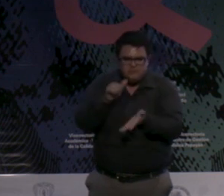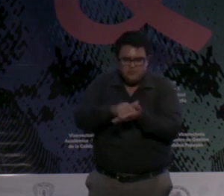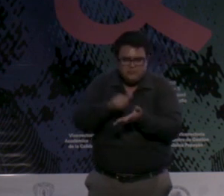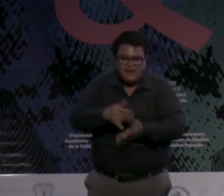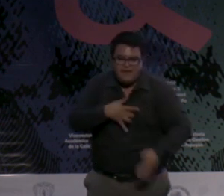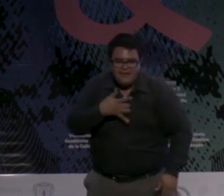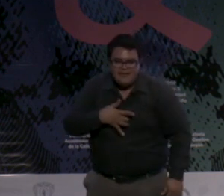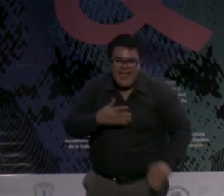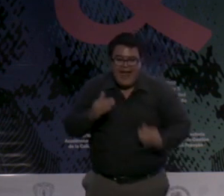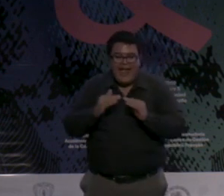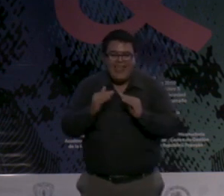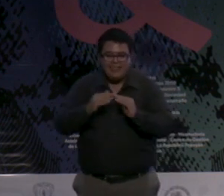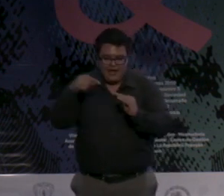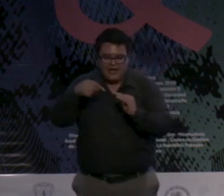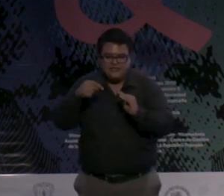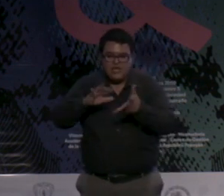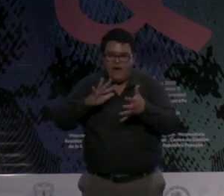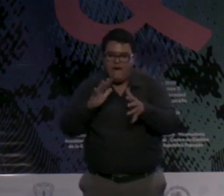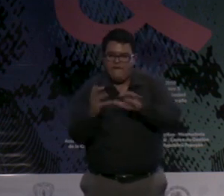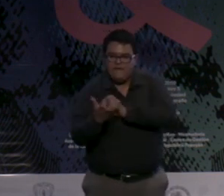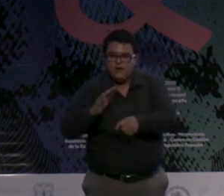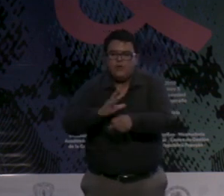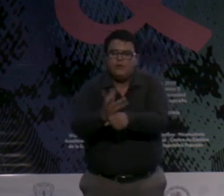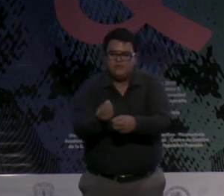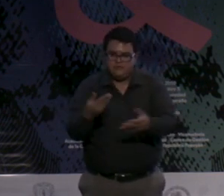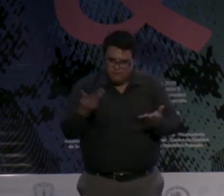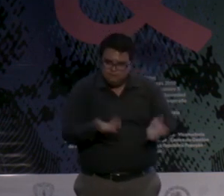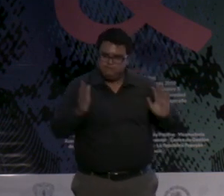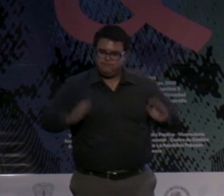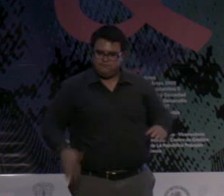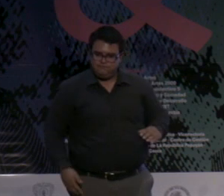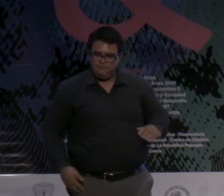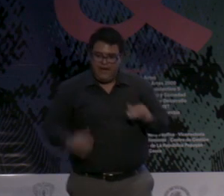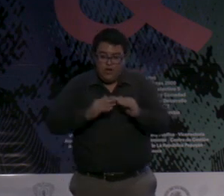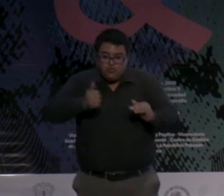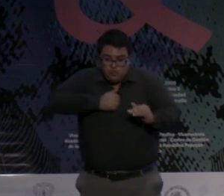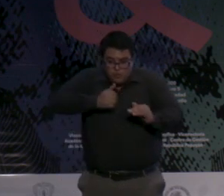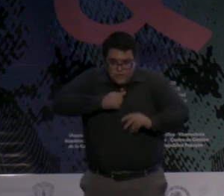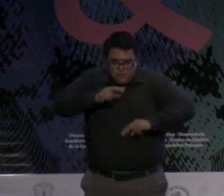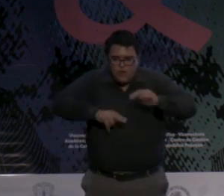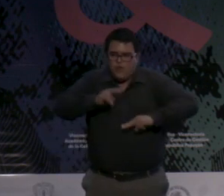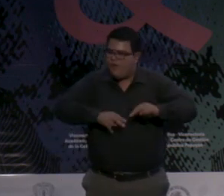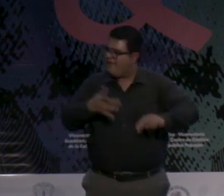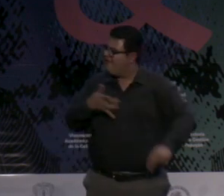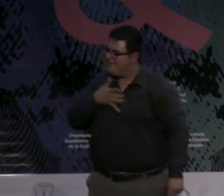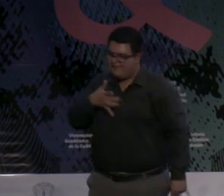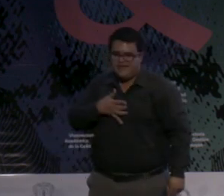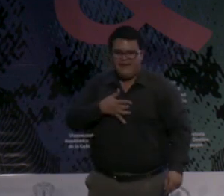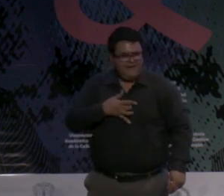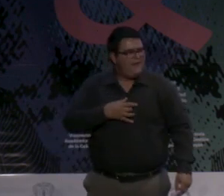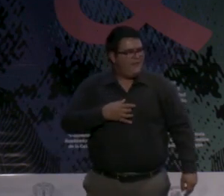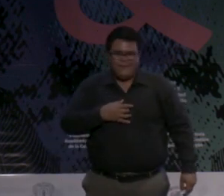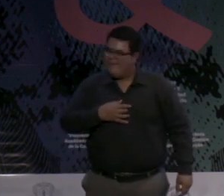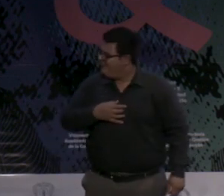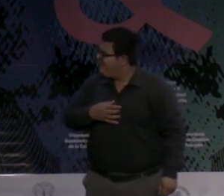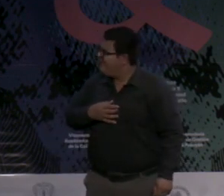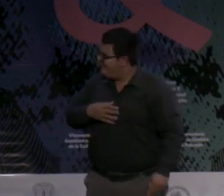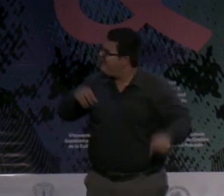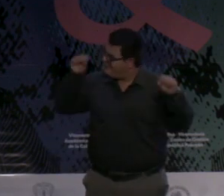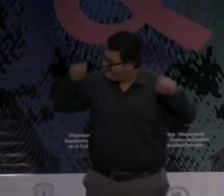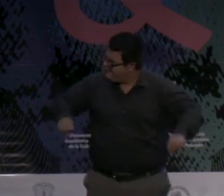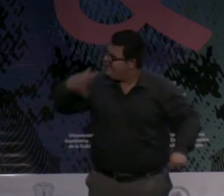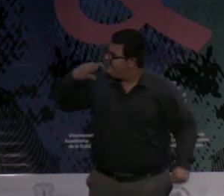parte central siempre en la cual se presenta la familia frente a su casa. Y de nuevo, cuando vemos que la familia se para frente a su casa, lo que